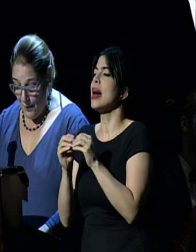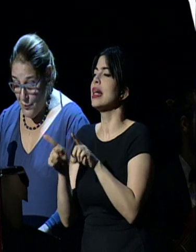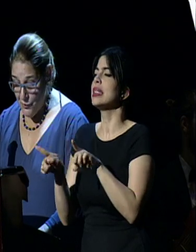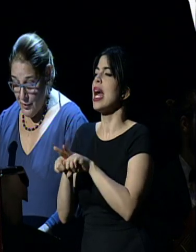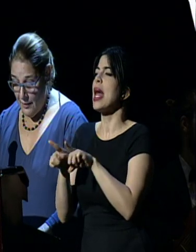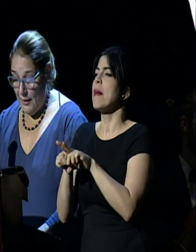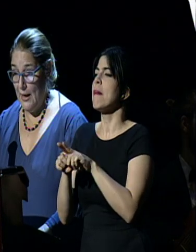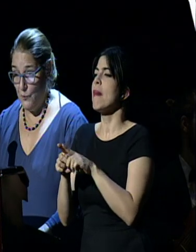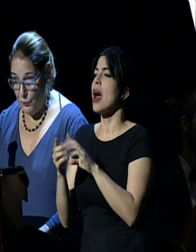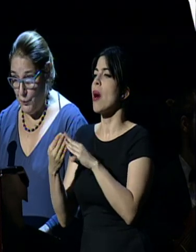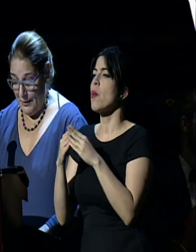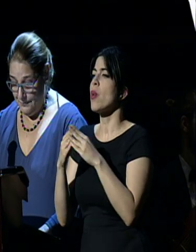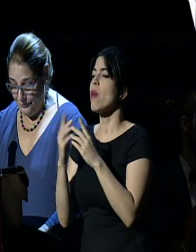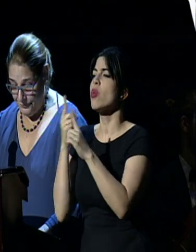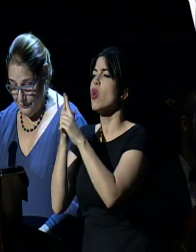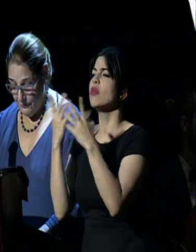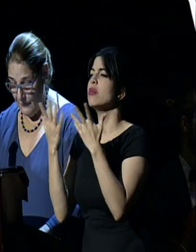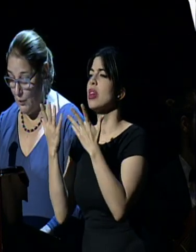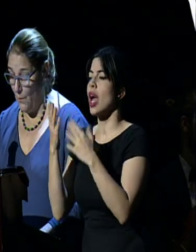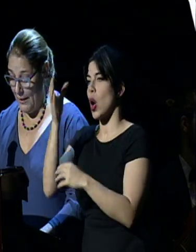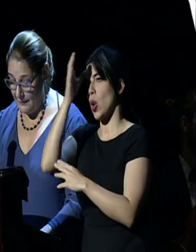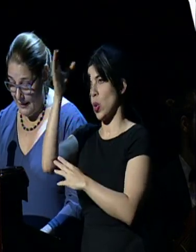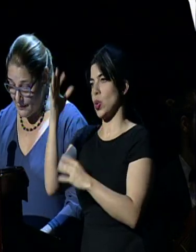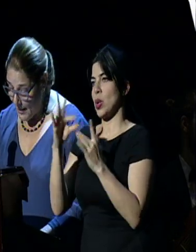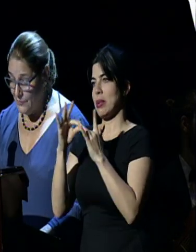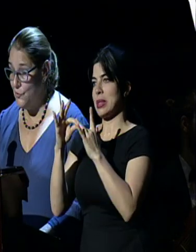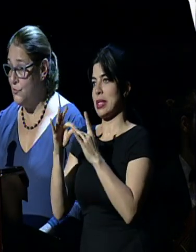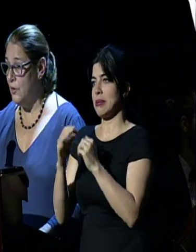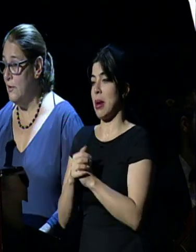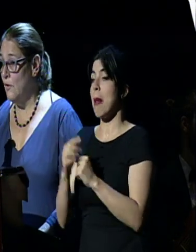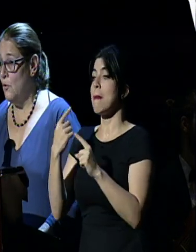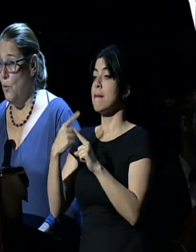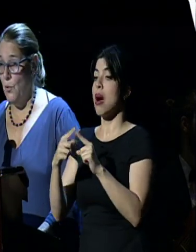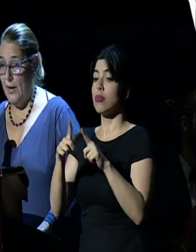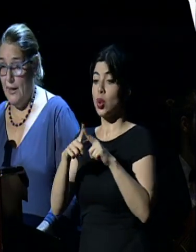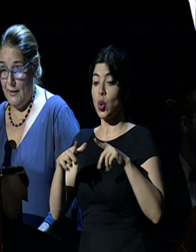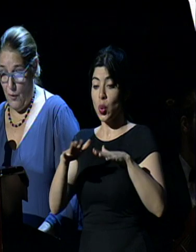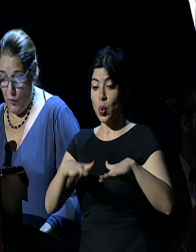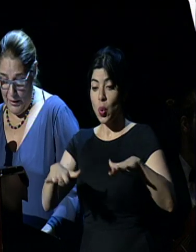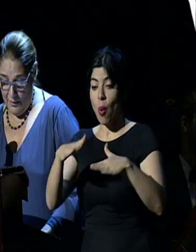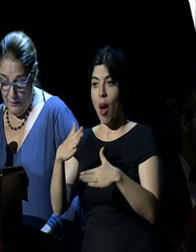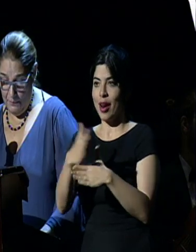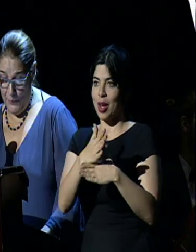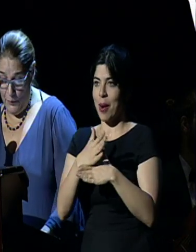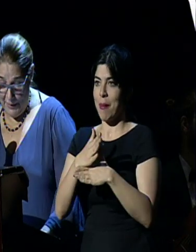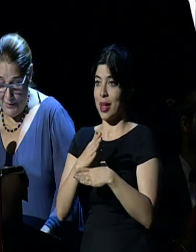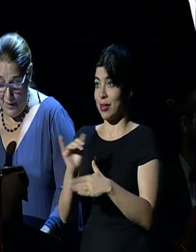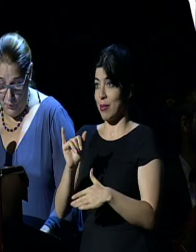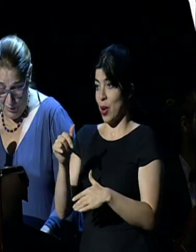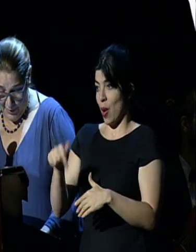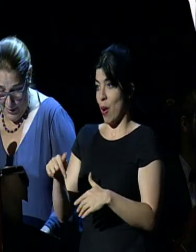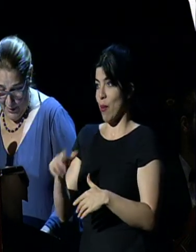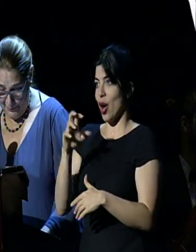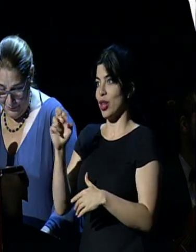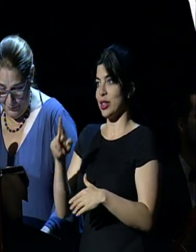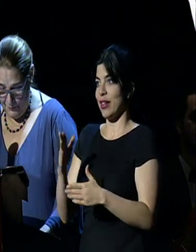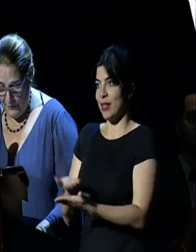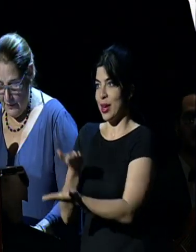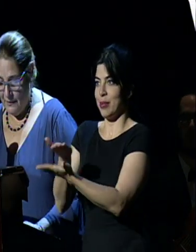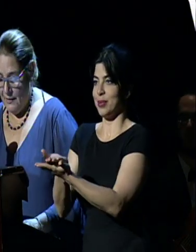nuestros pueblos que la cultura y compartir espacios como el que hoy propicia Costa